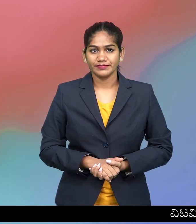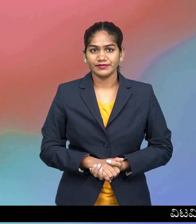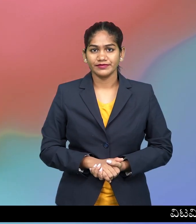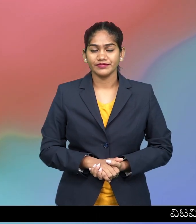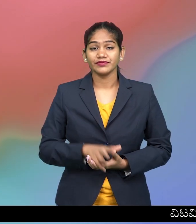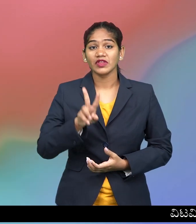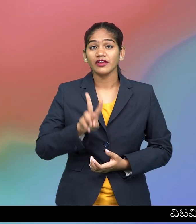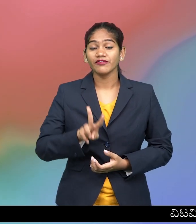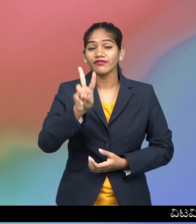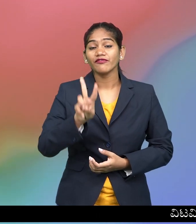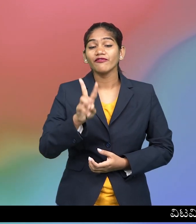ವಿಟಮಿನ್ ಕೊರತೆ ರೋಗಗಳು,